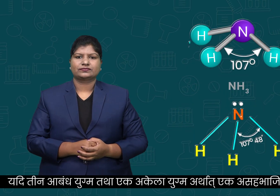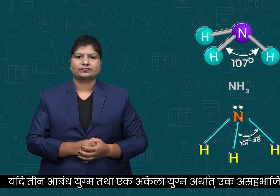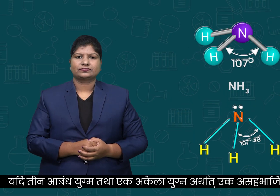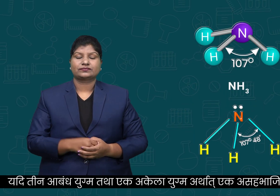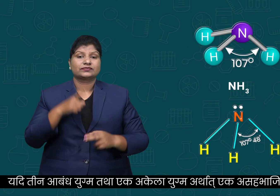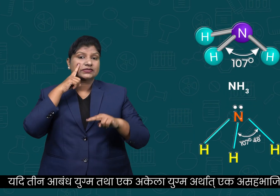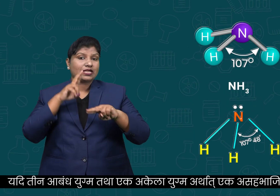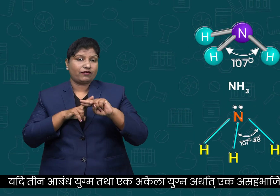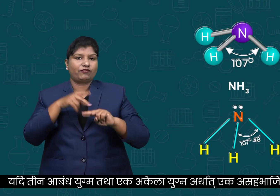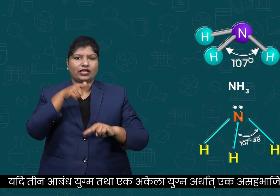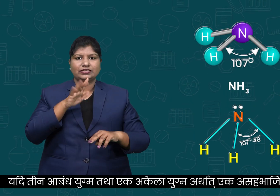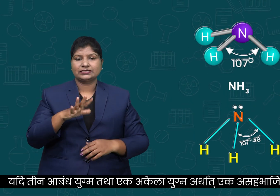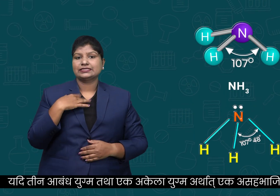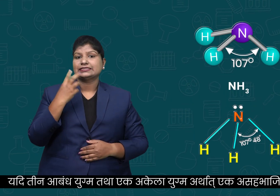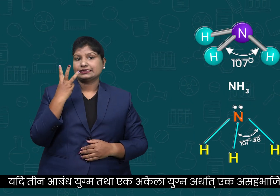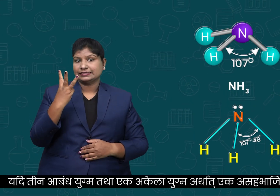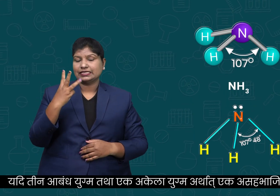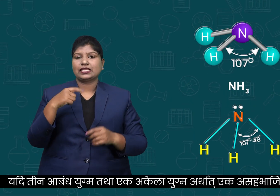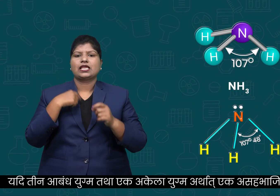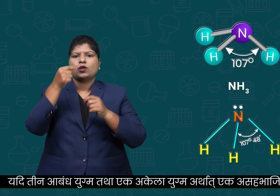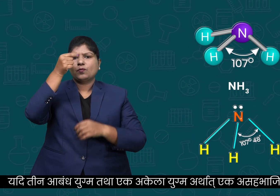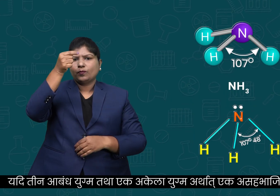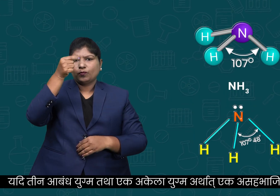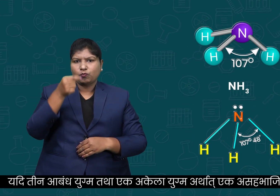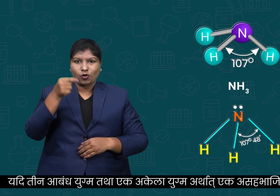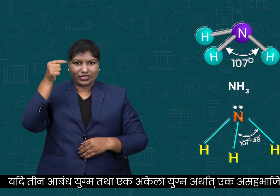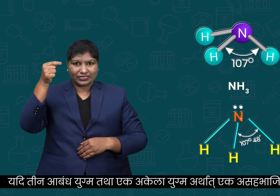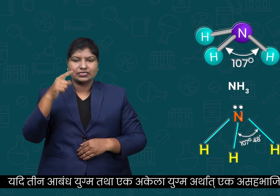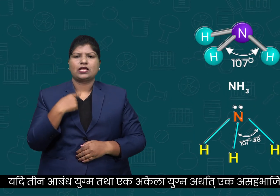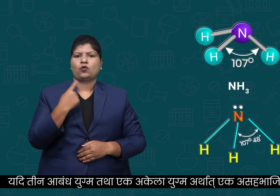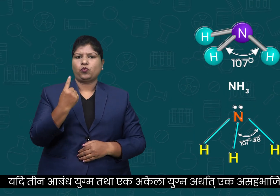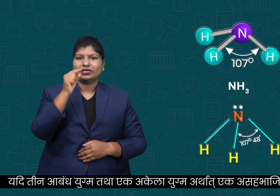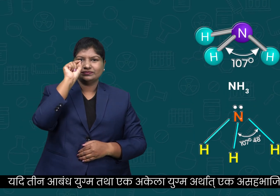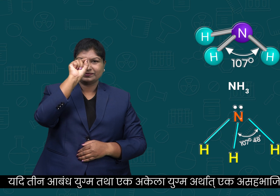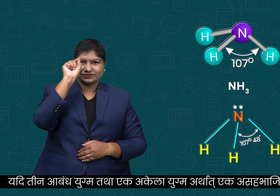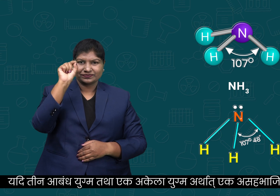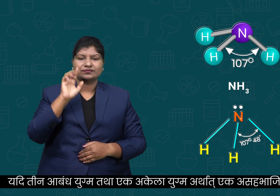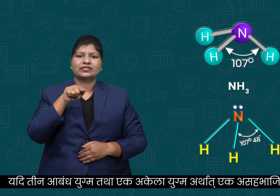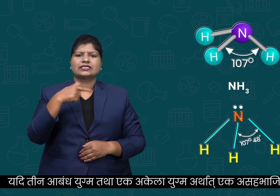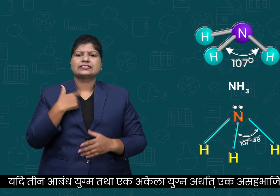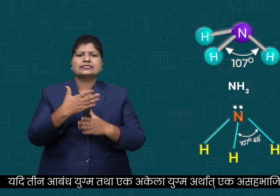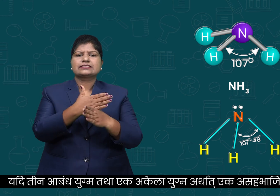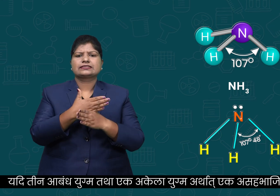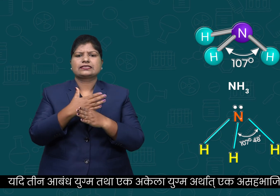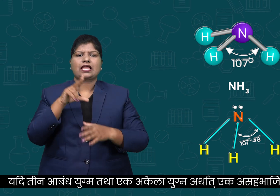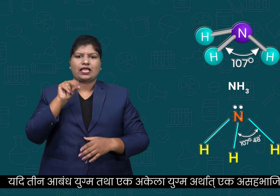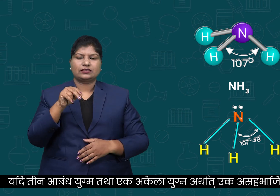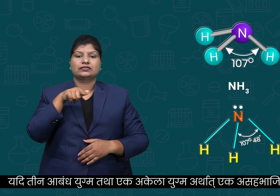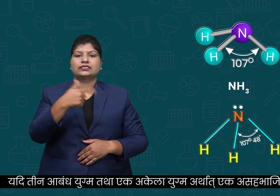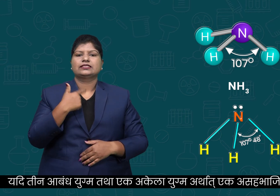यदि 3 आबंध युग्म तथा एक अकेली युग्म अर्थात एक असहभाजित विदुधनु युग्म